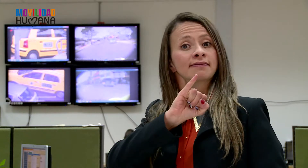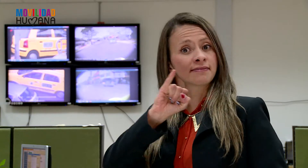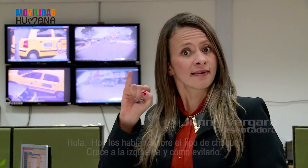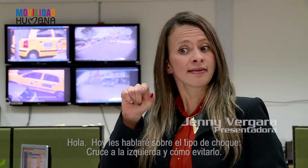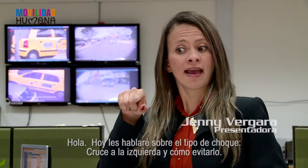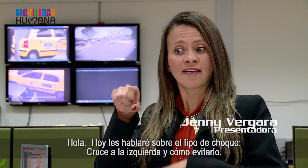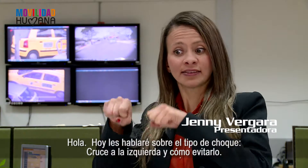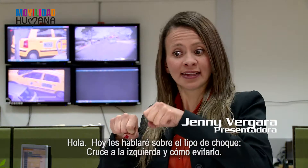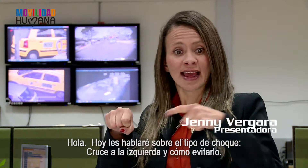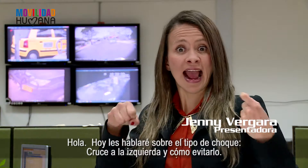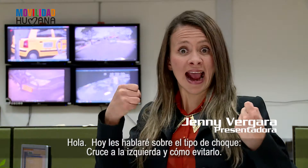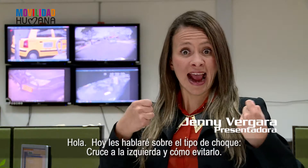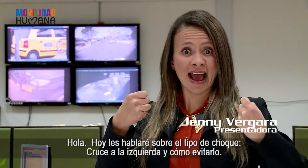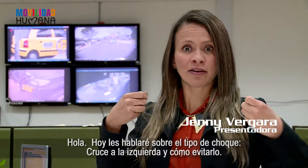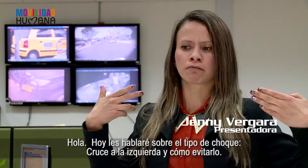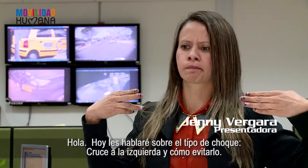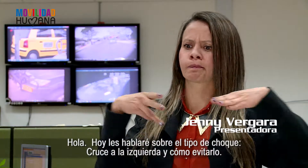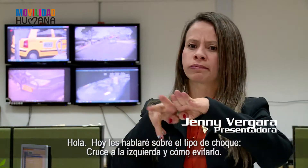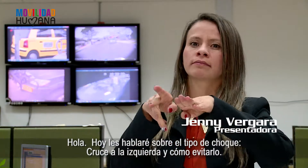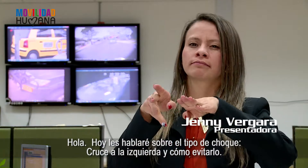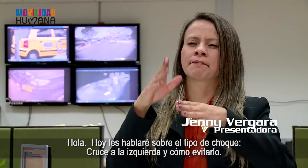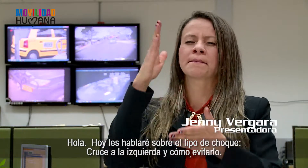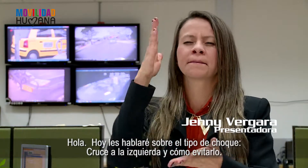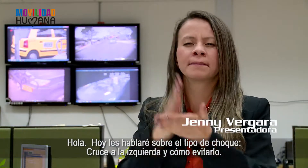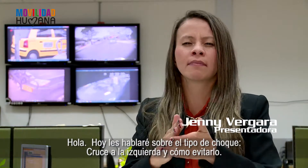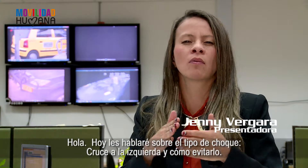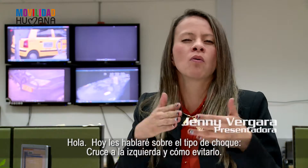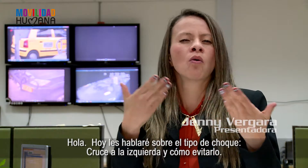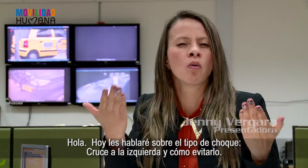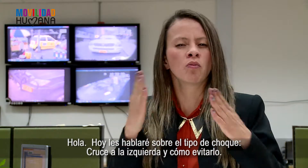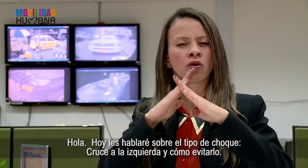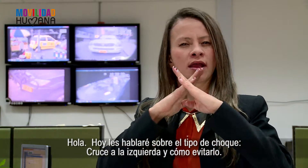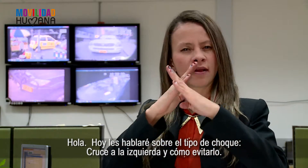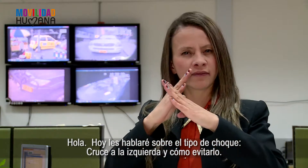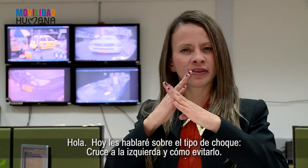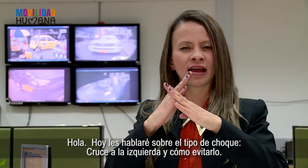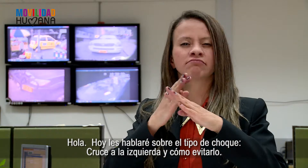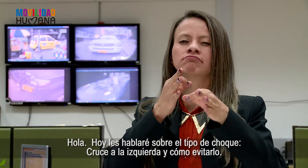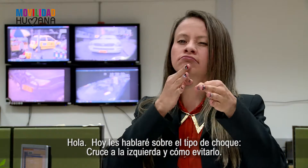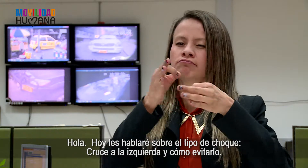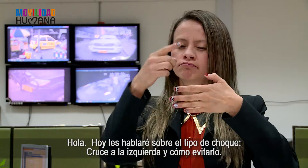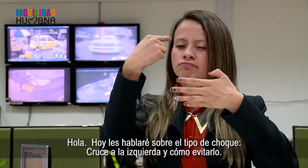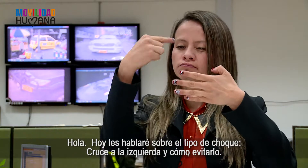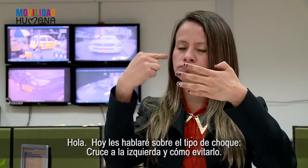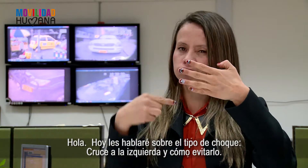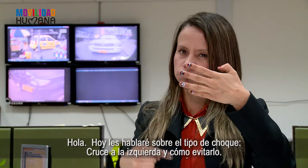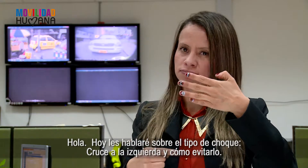Hola, hoy les hablaré sobre el tipo de choque cruce a la izquierda y cómo evitarlo.